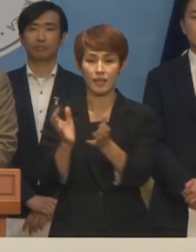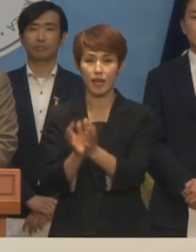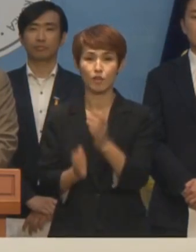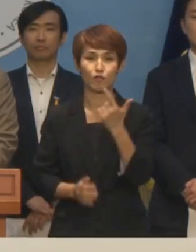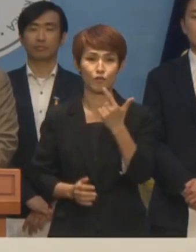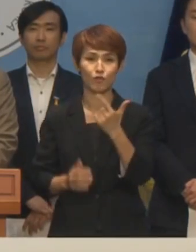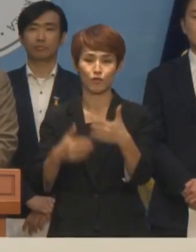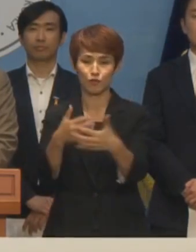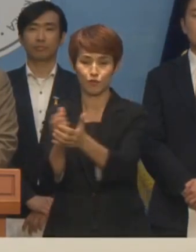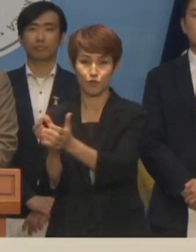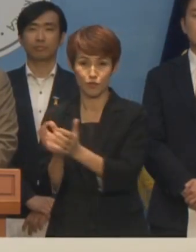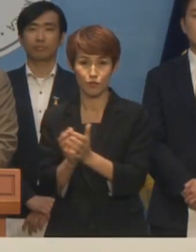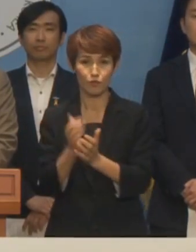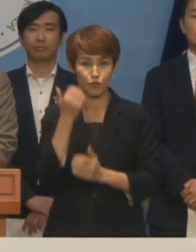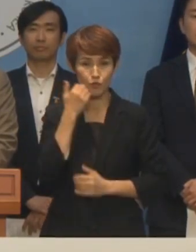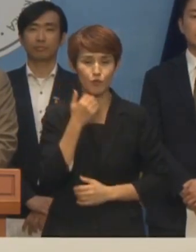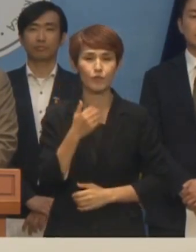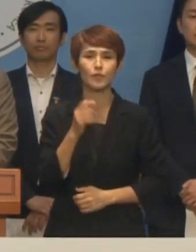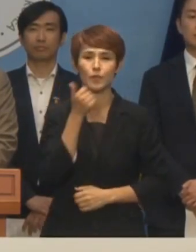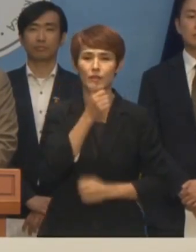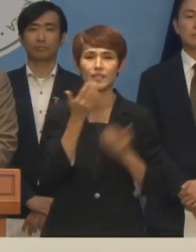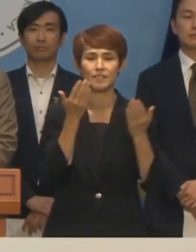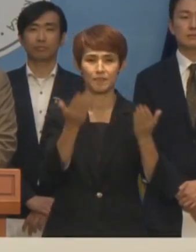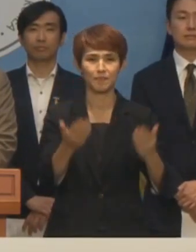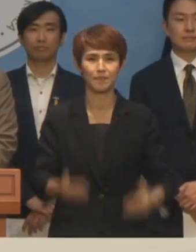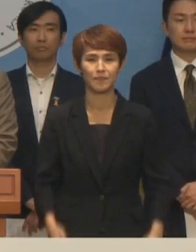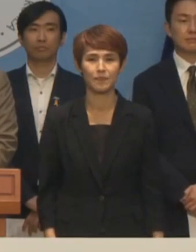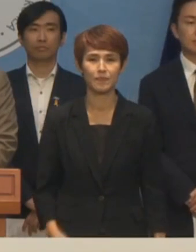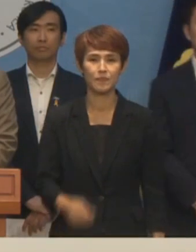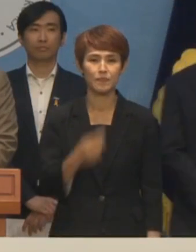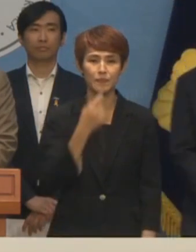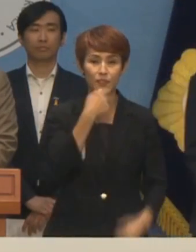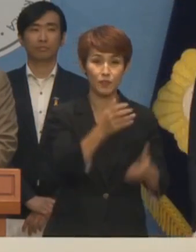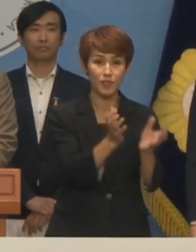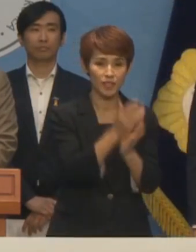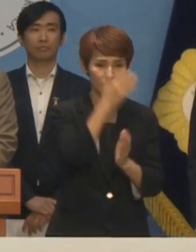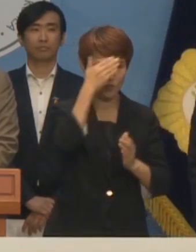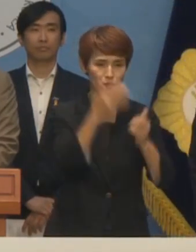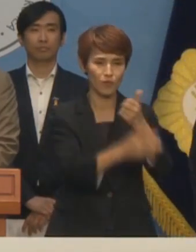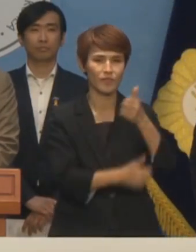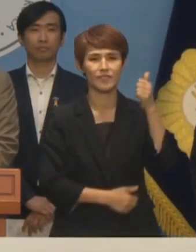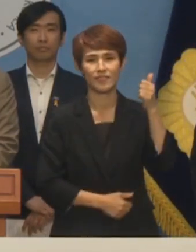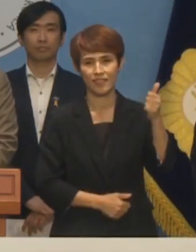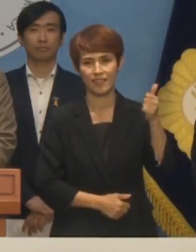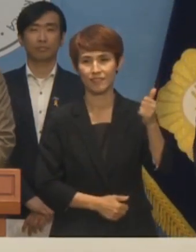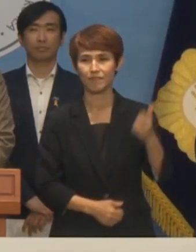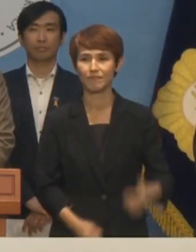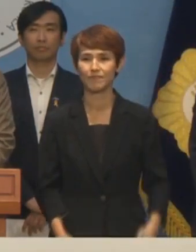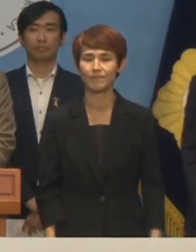소개해드리겠습니다. 더불어민주당 노성철 서울시당 청년위원장입니다.